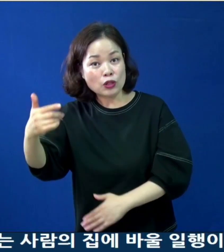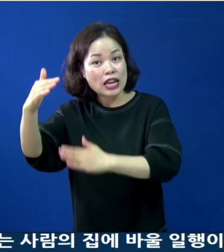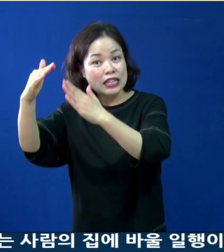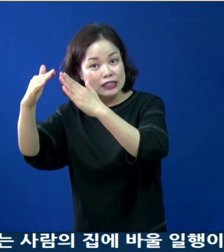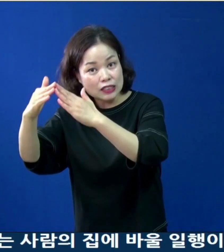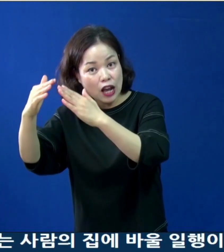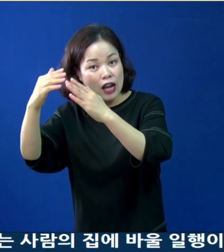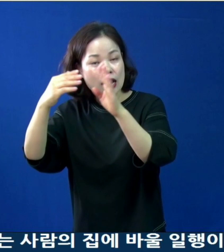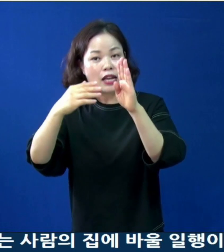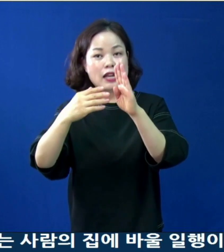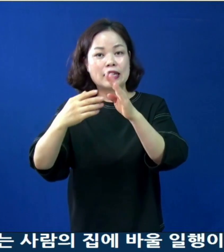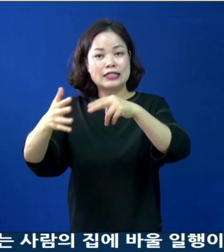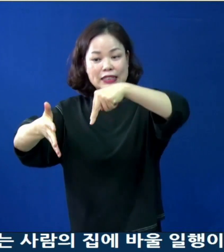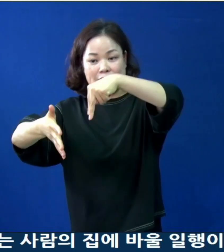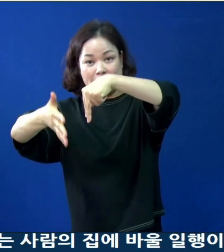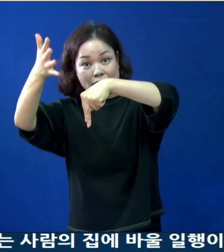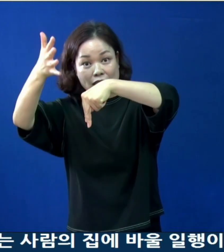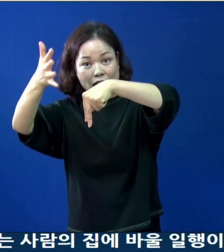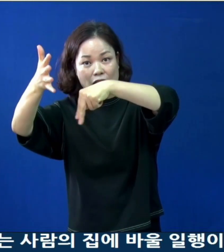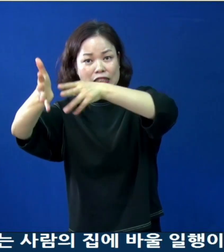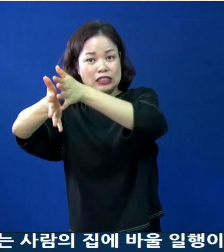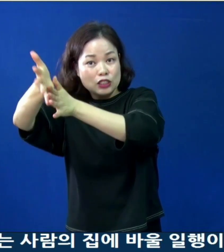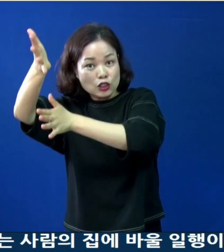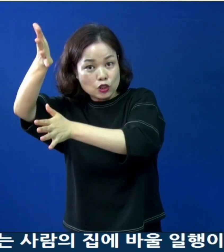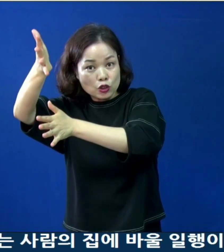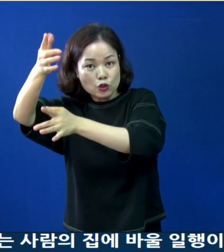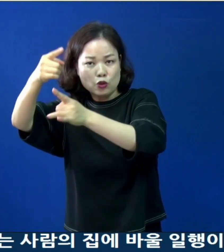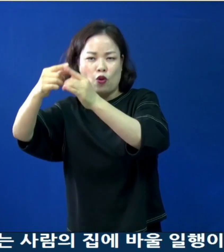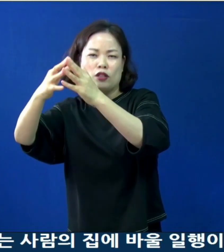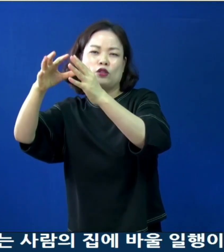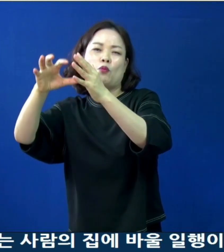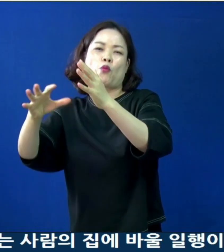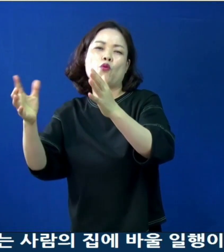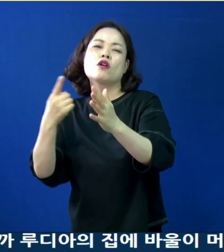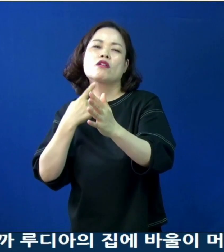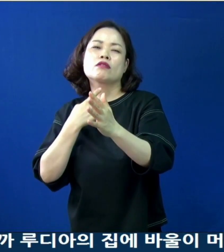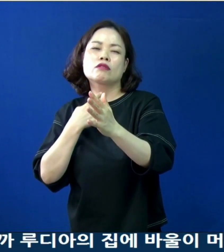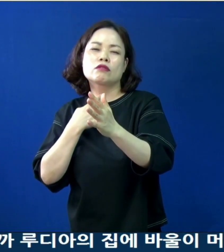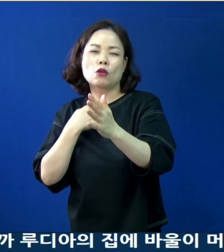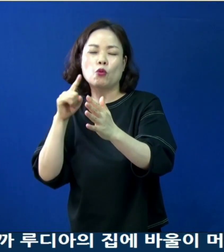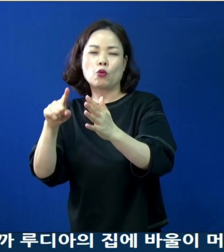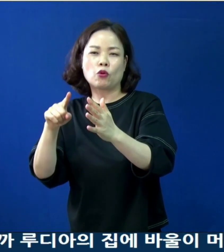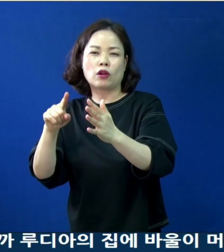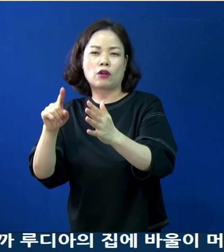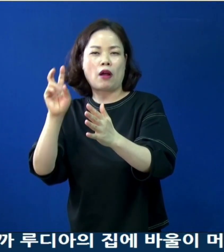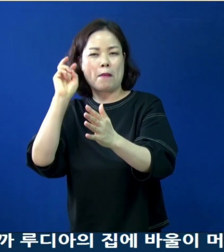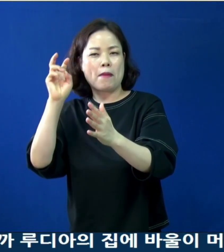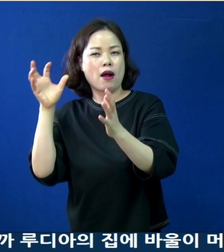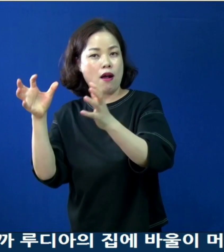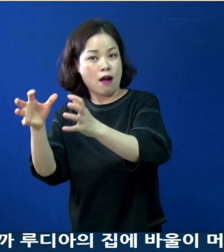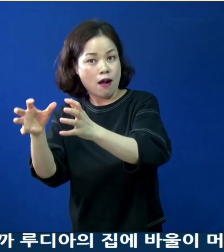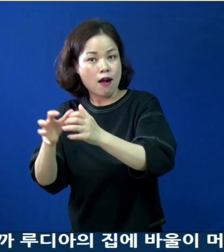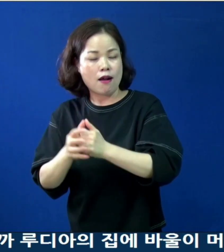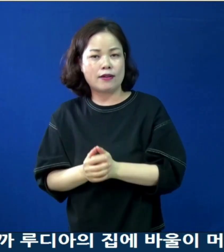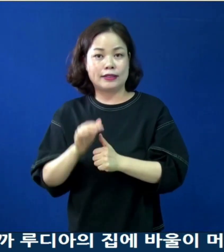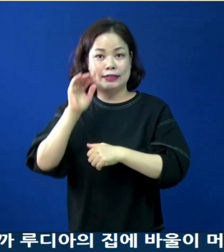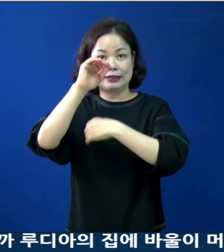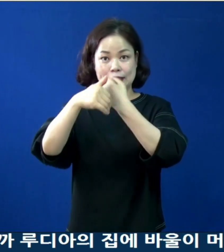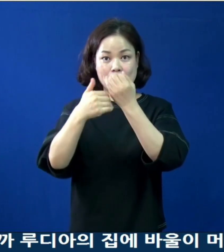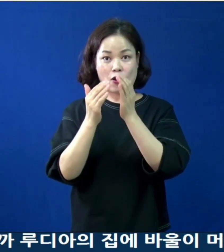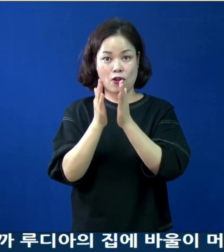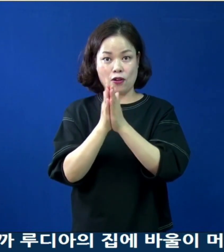데살로니가 교회가 모이던 장소였을 것이다. 저는 거의 확신합니다. 이